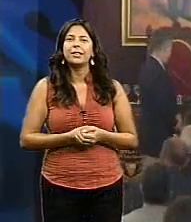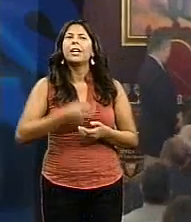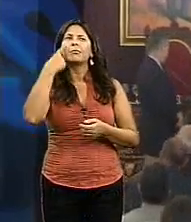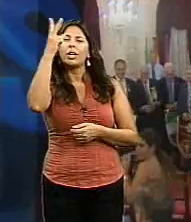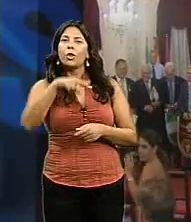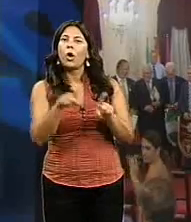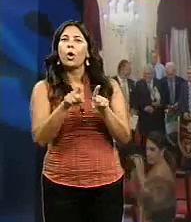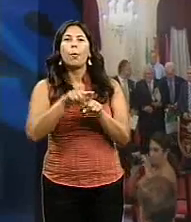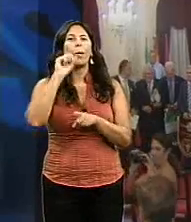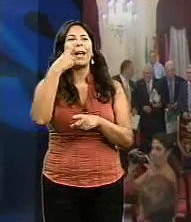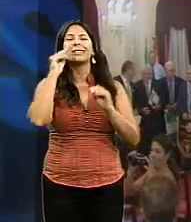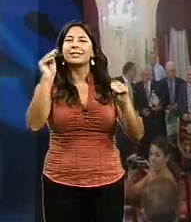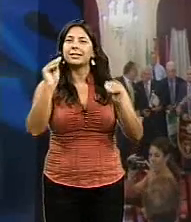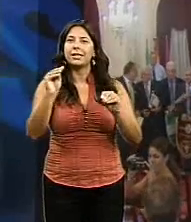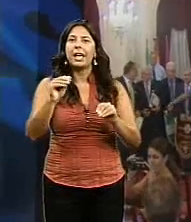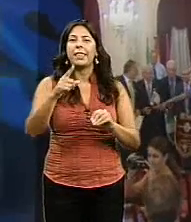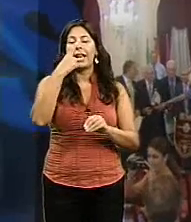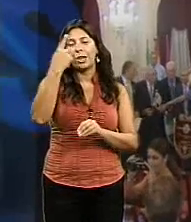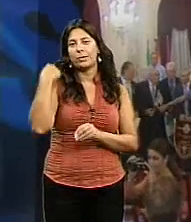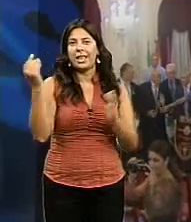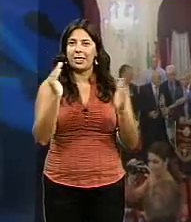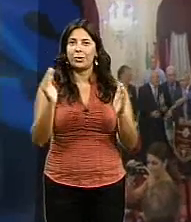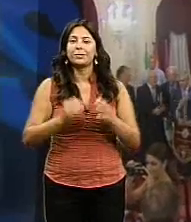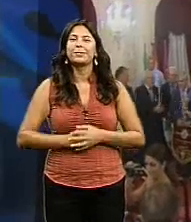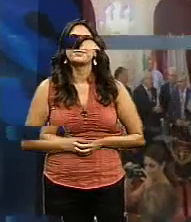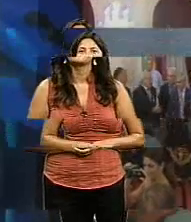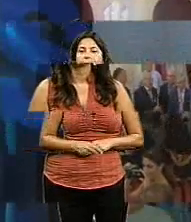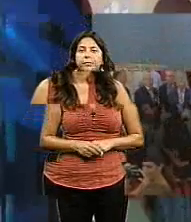el técnico más destacado en la pasada temporada.